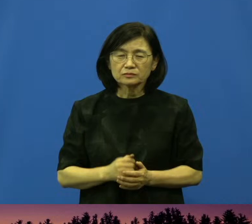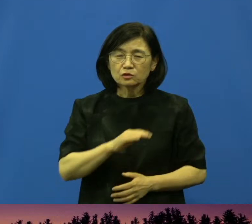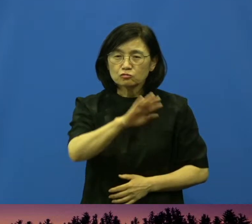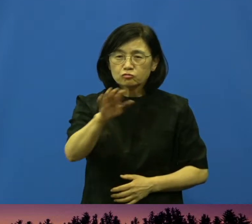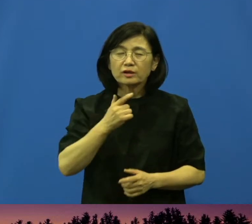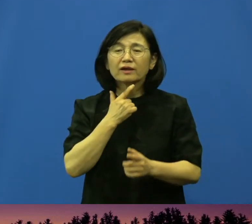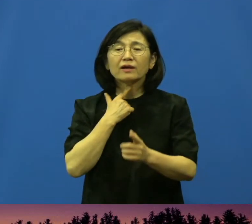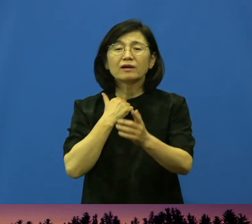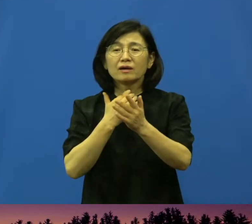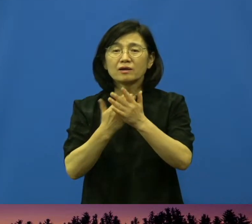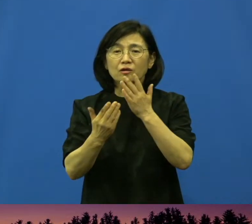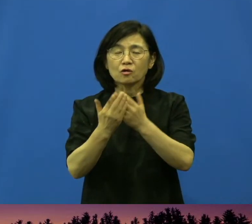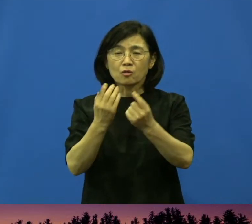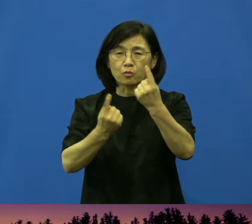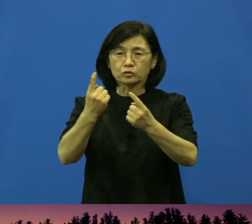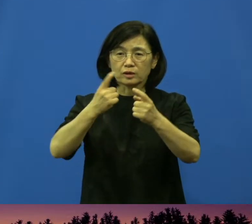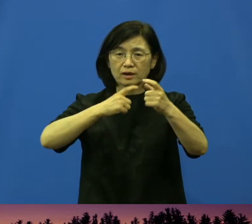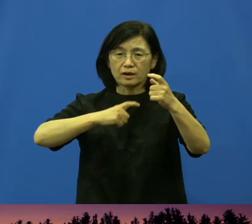거예요.